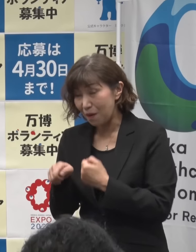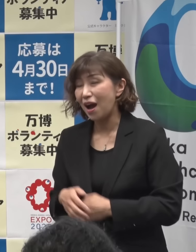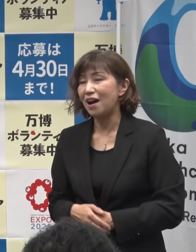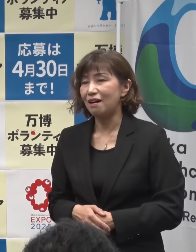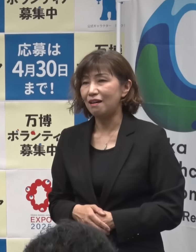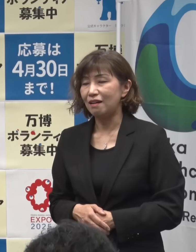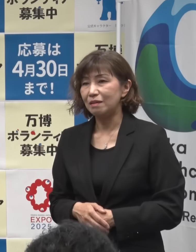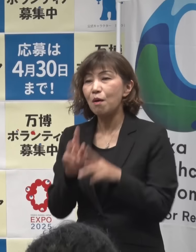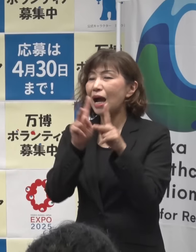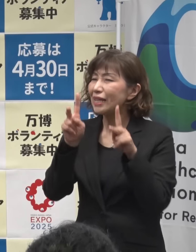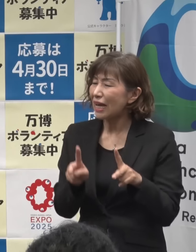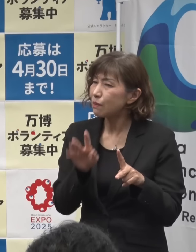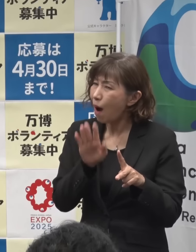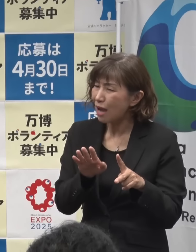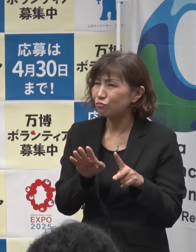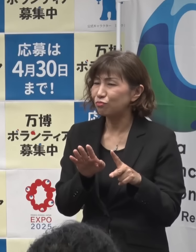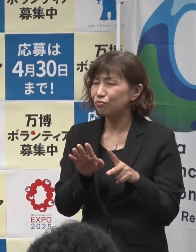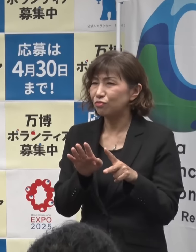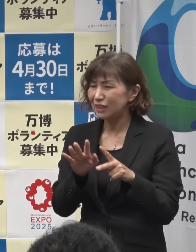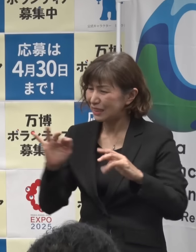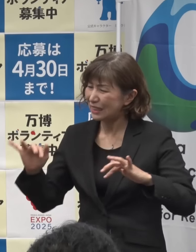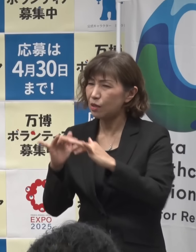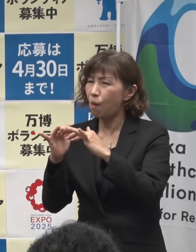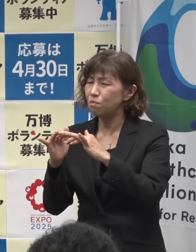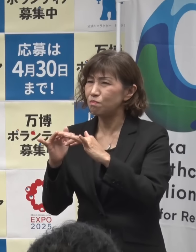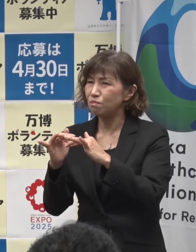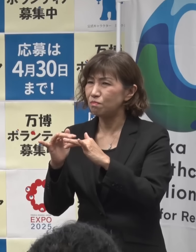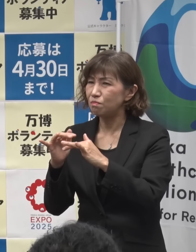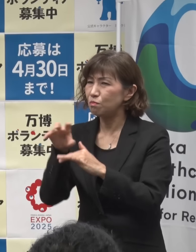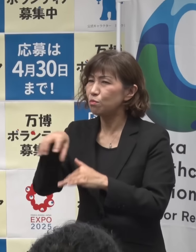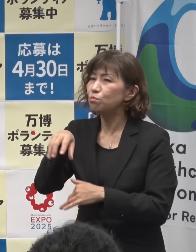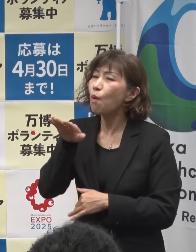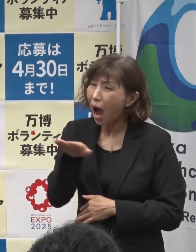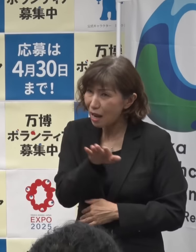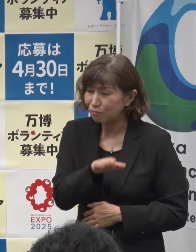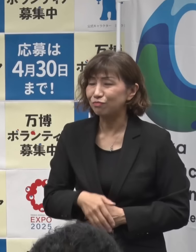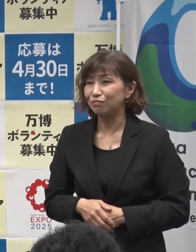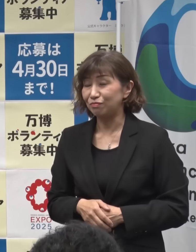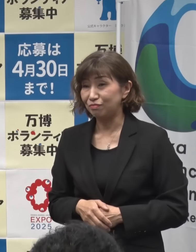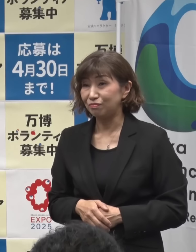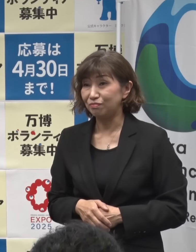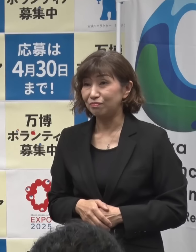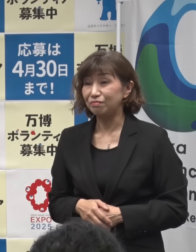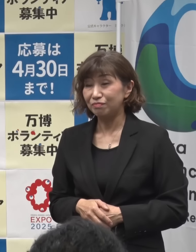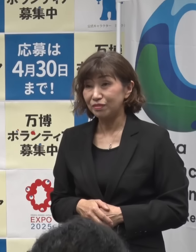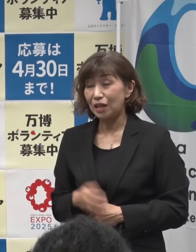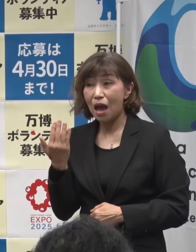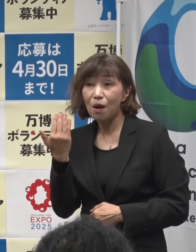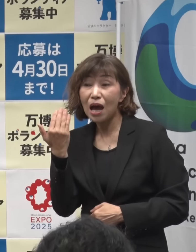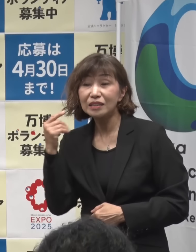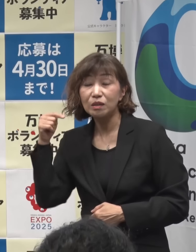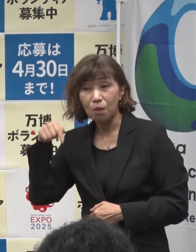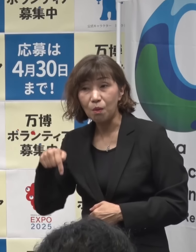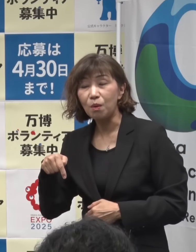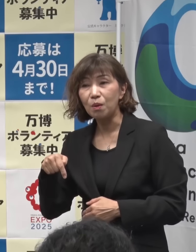課題論点があるというふうに認識もしています。今ここについては先日この諮問会議